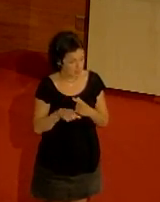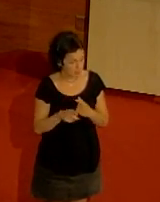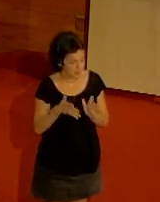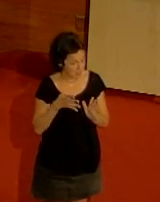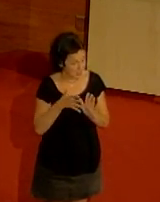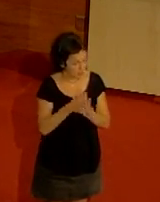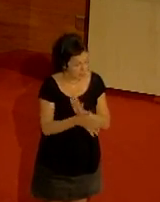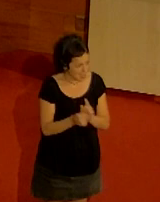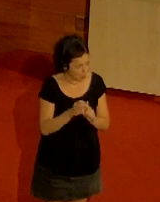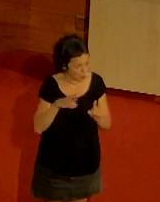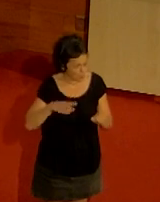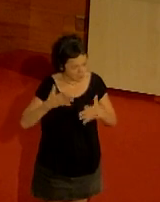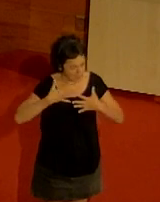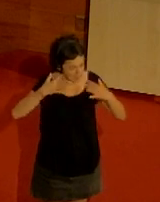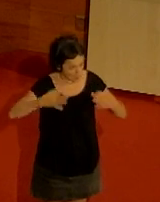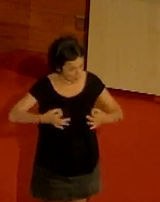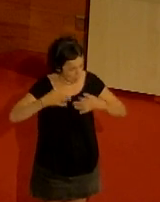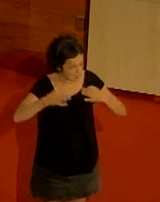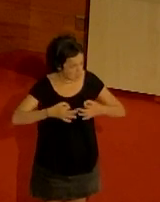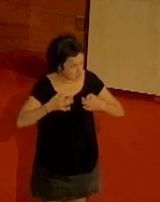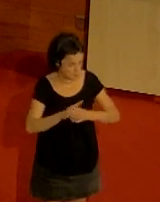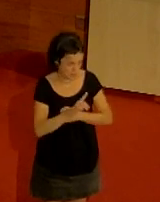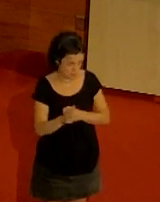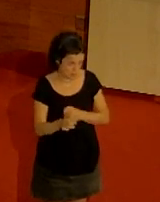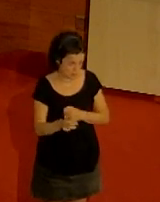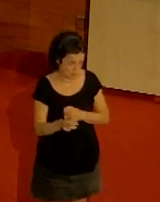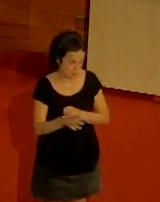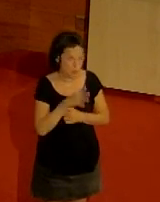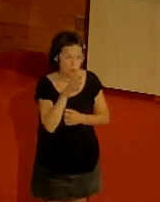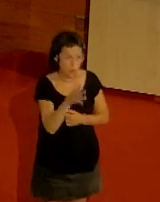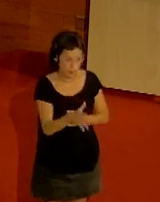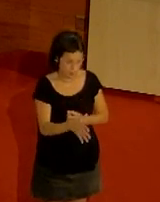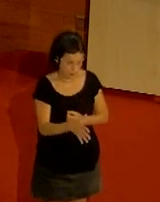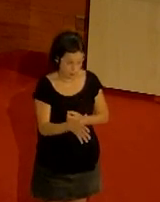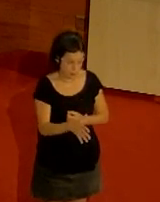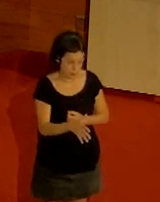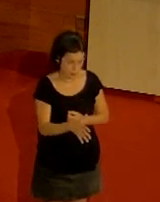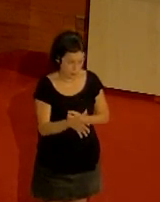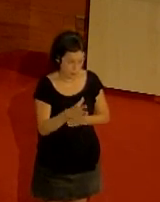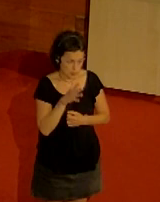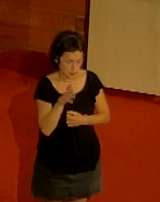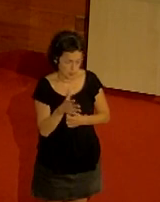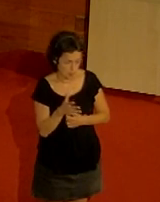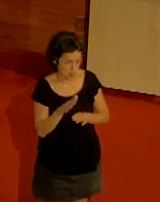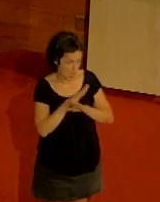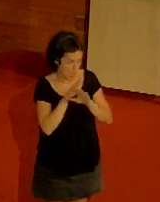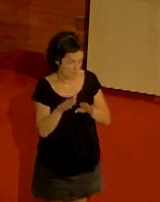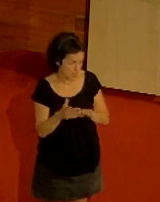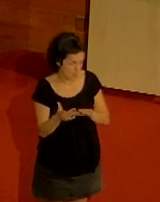seguridad, ¿no? ¿Por qué? Porque si no se acaba relacionando una cosa con la otra de forma indefectible.